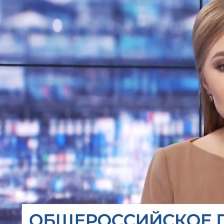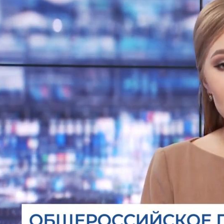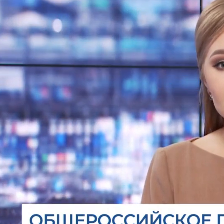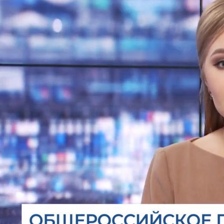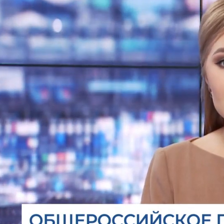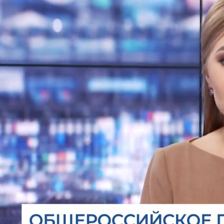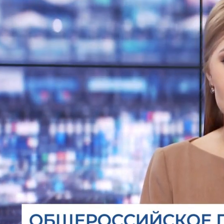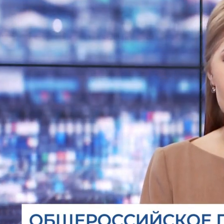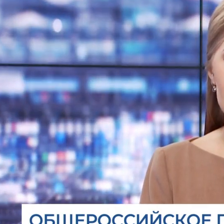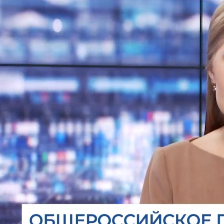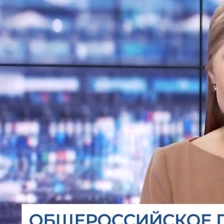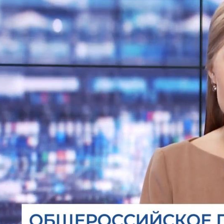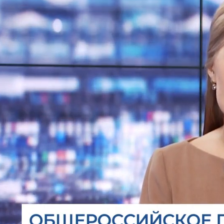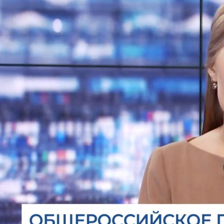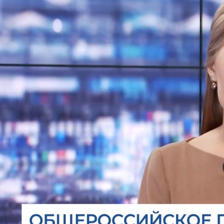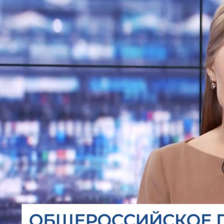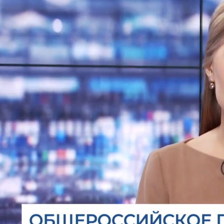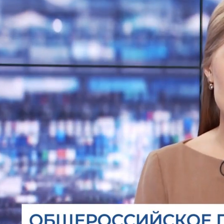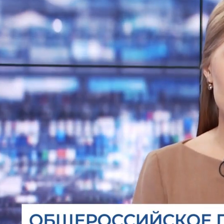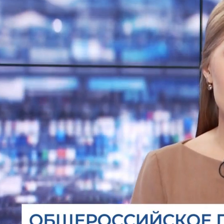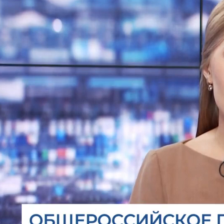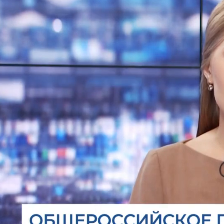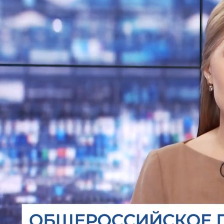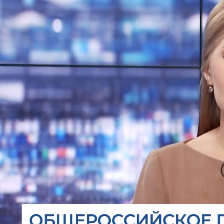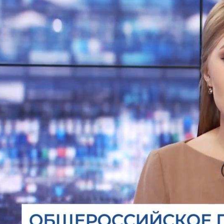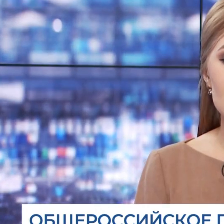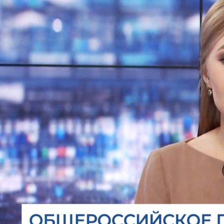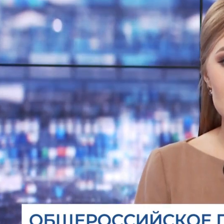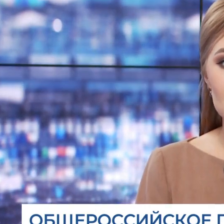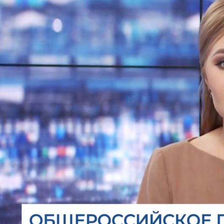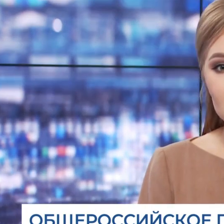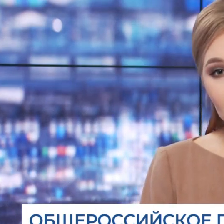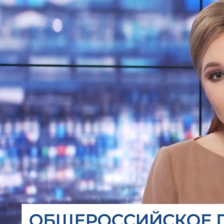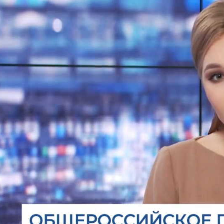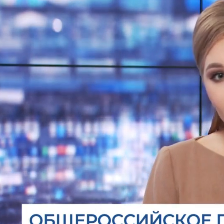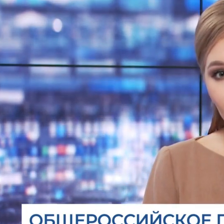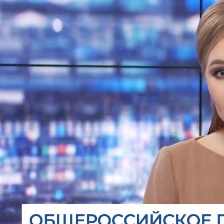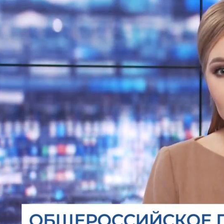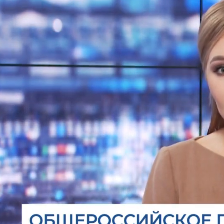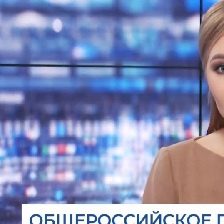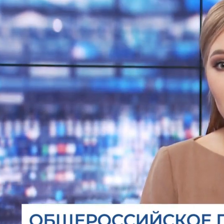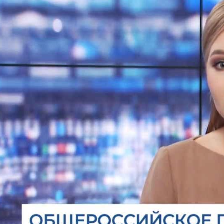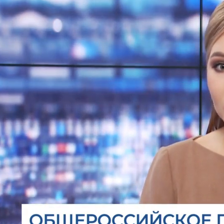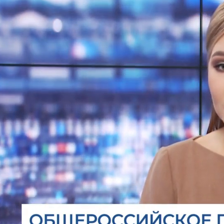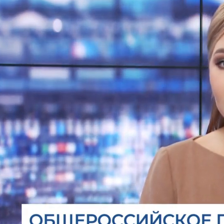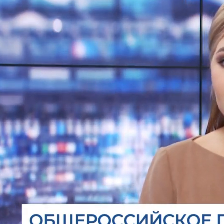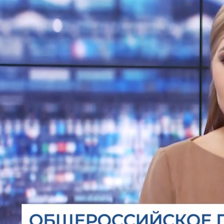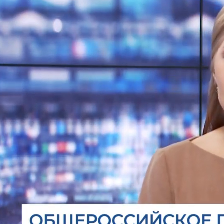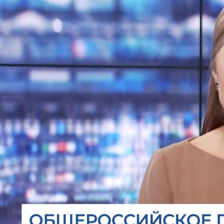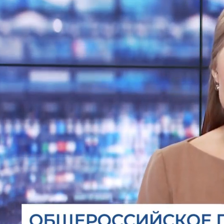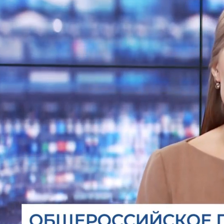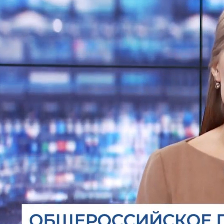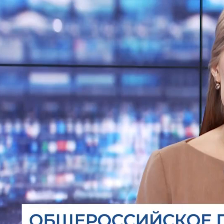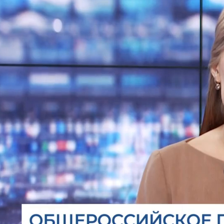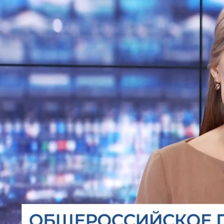основном люди спрашивают, где можно проголосовать. Также поступил вопрос по участку 1909, в котором, по сообщению жителя,